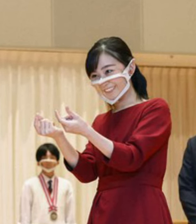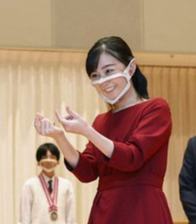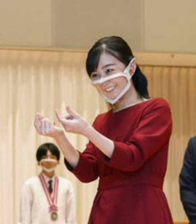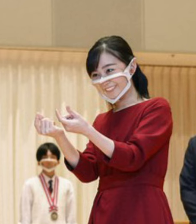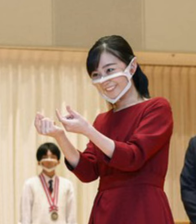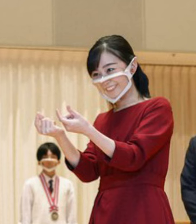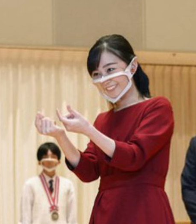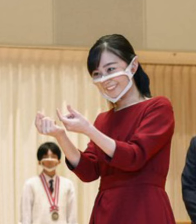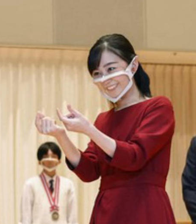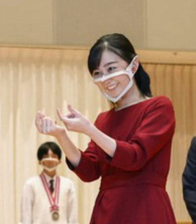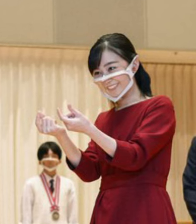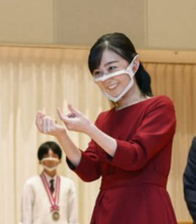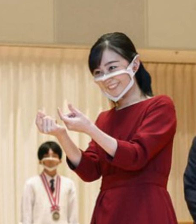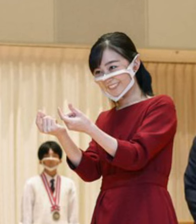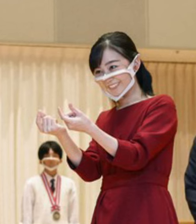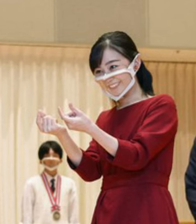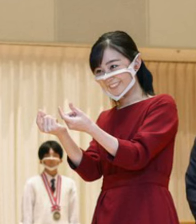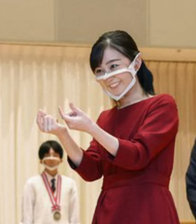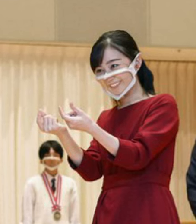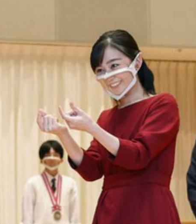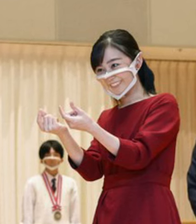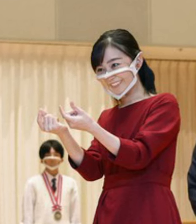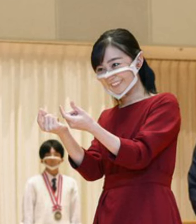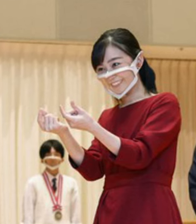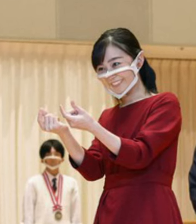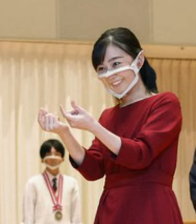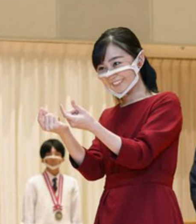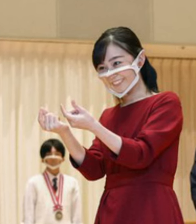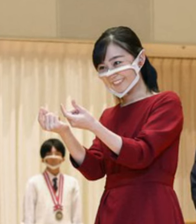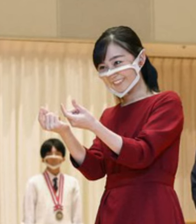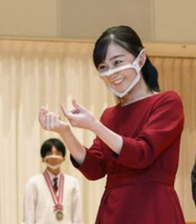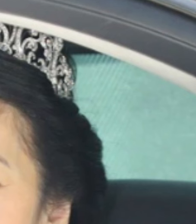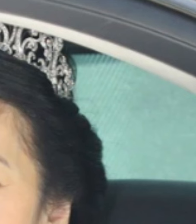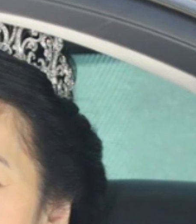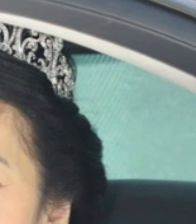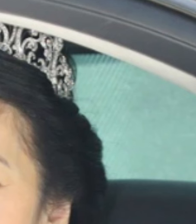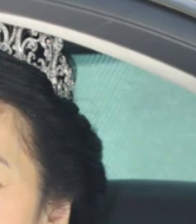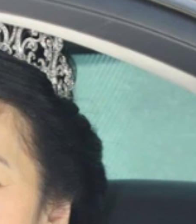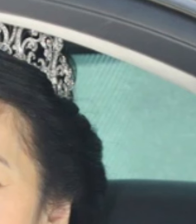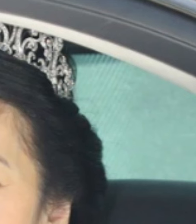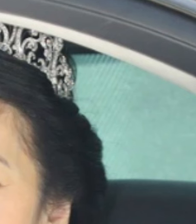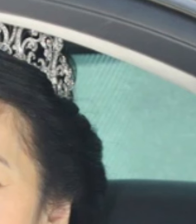手話の理解と普及が一層進むことでしょう。皇嗣家になって 紀子